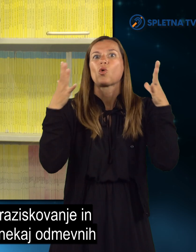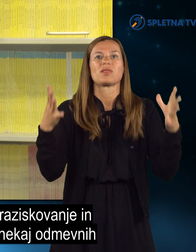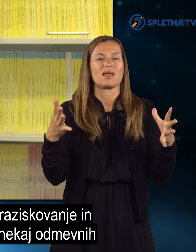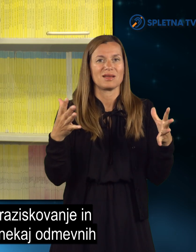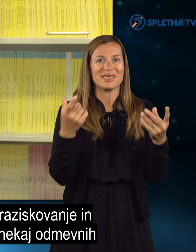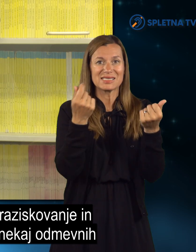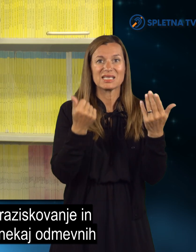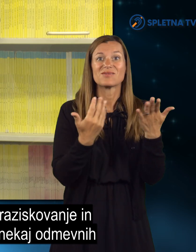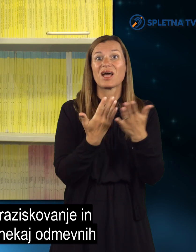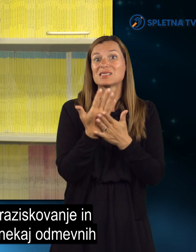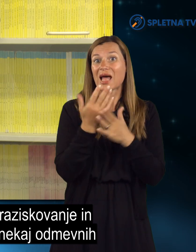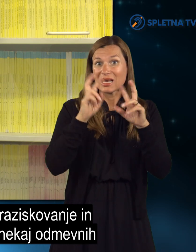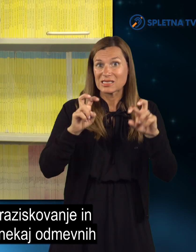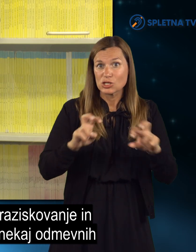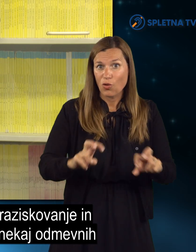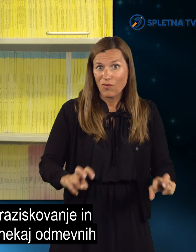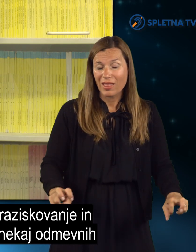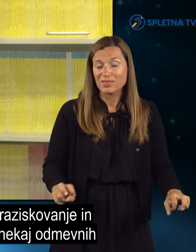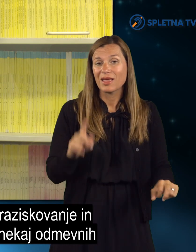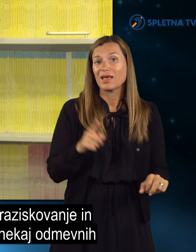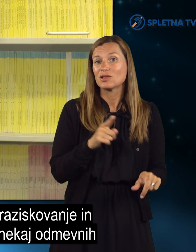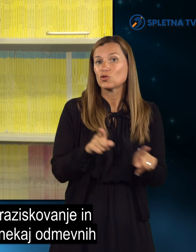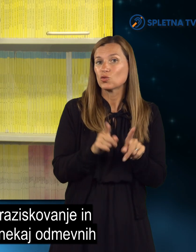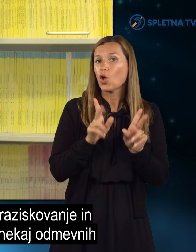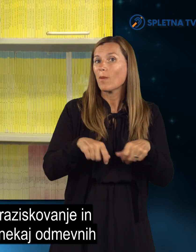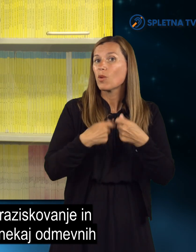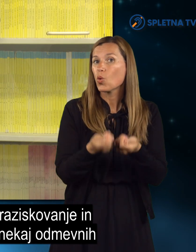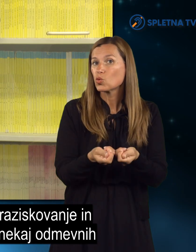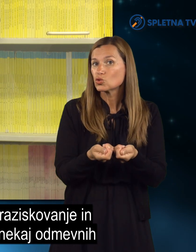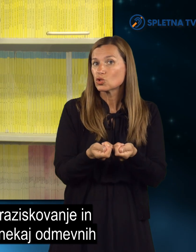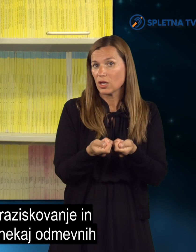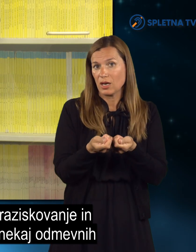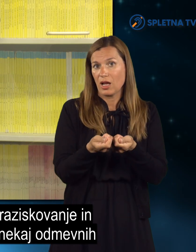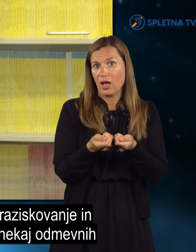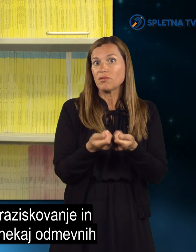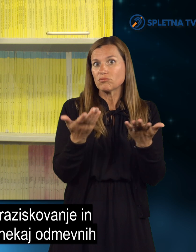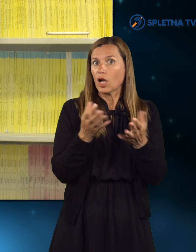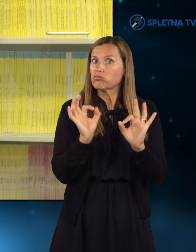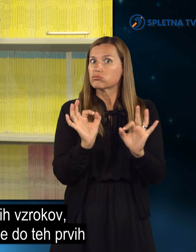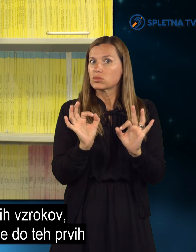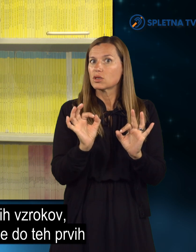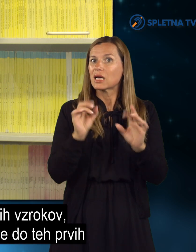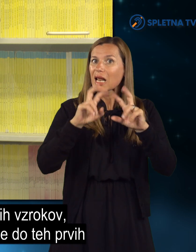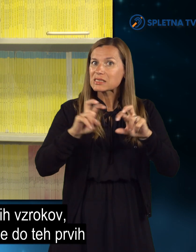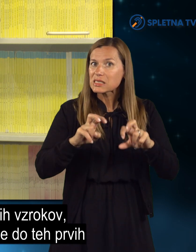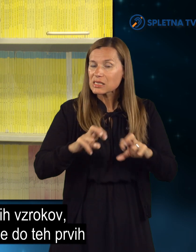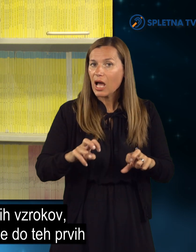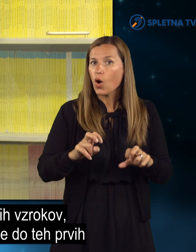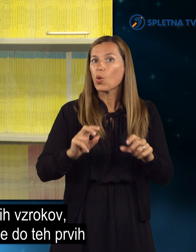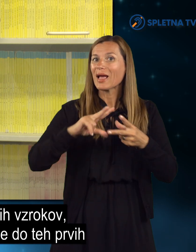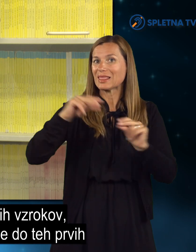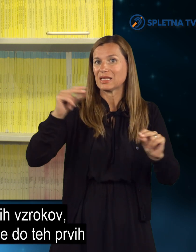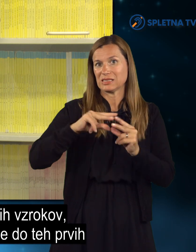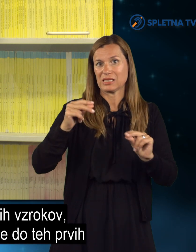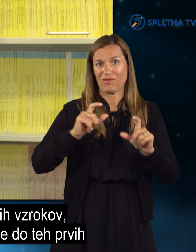na voljo za raziskovanje in tudi zares omogočila nekaj, lahko rečem, kar odmevnih raziskav genetskih